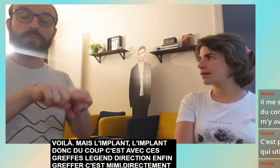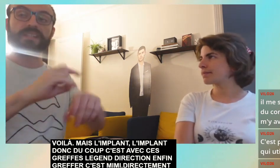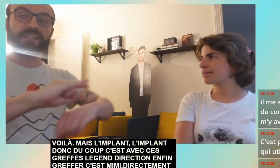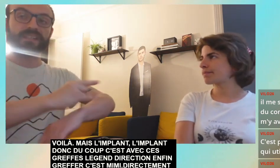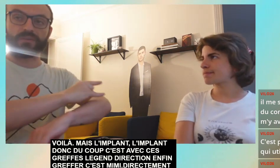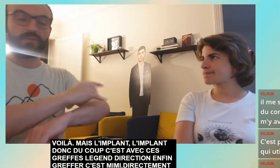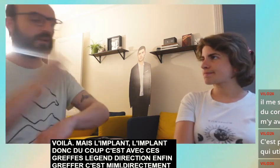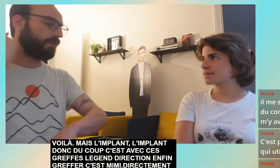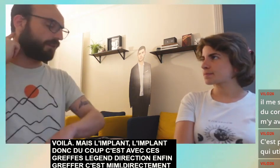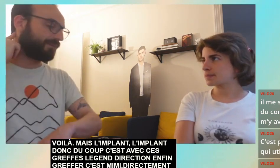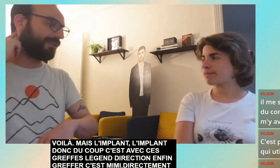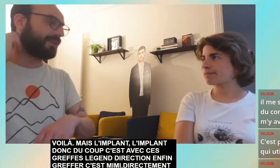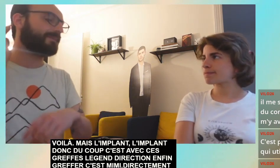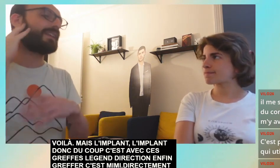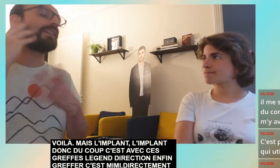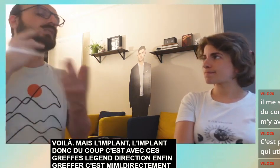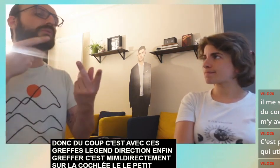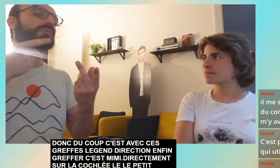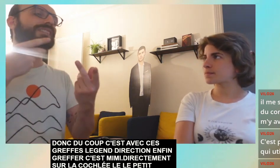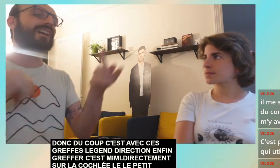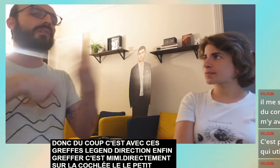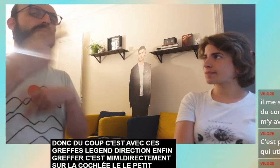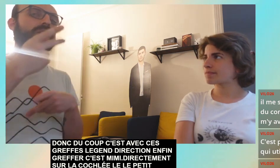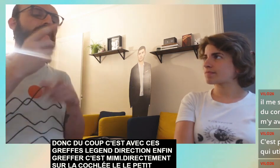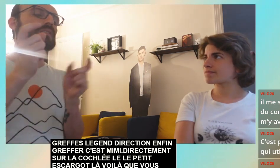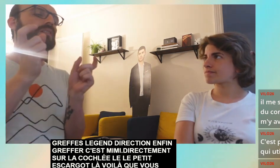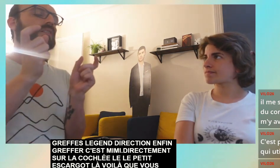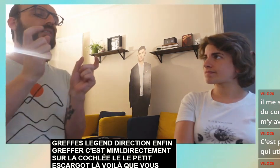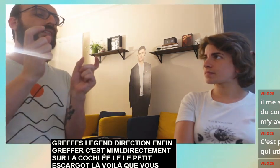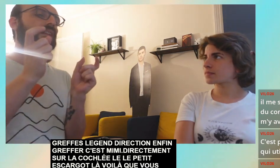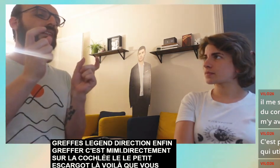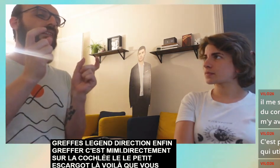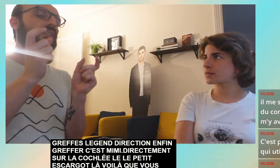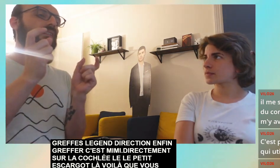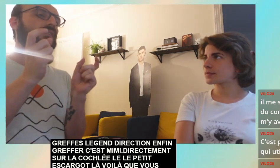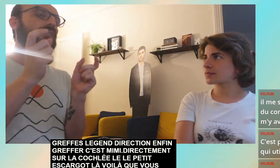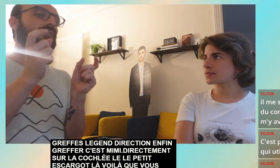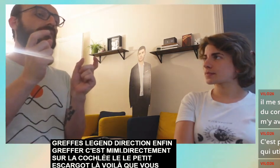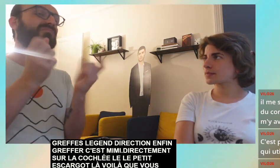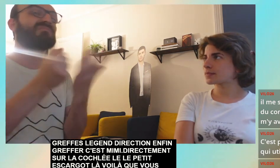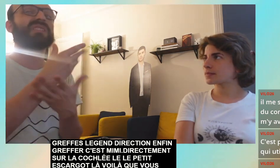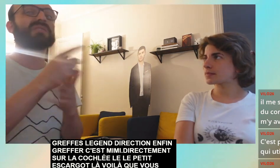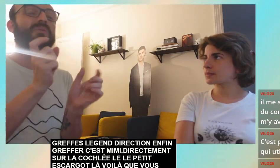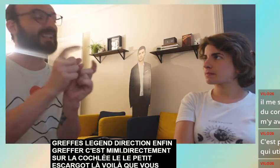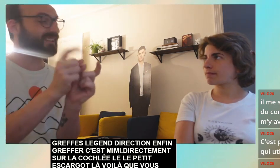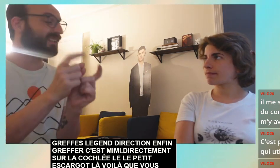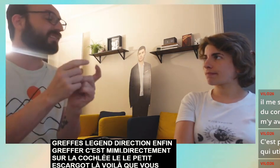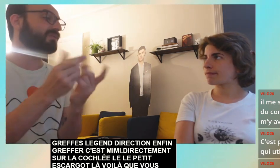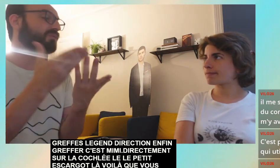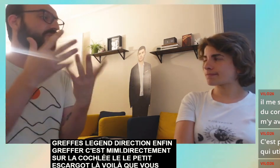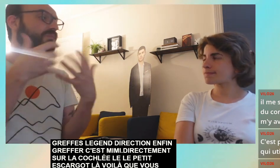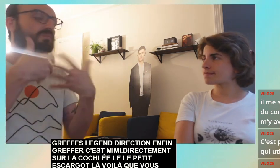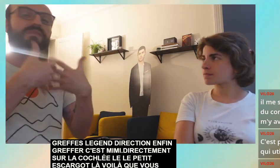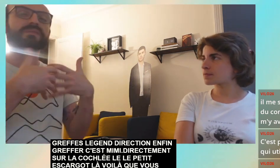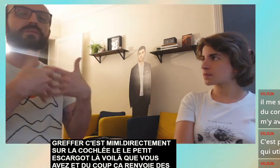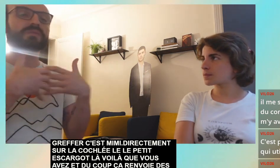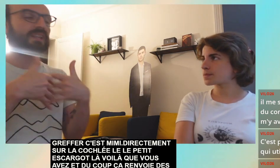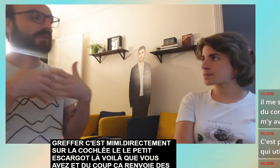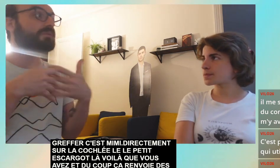petit escargot là, voilà, que vous avez. Et du coup, ça renvoie des signaux électriques, du coup. Donc le cerveau, du